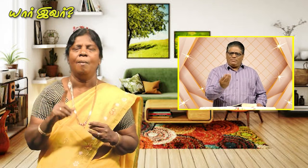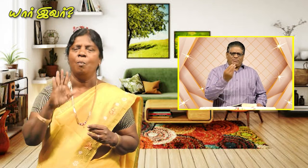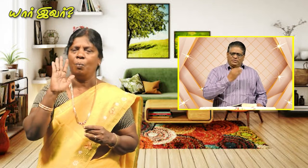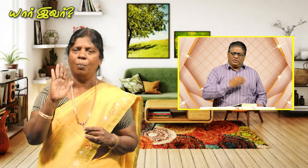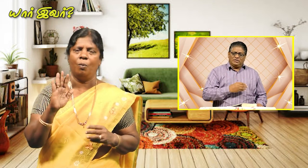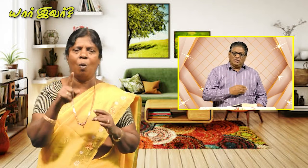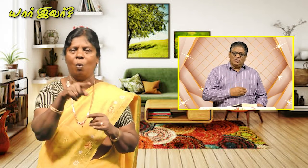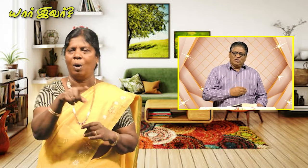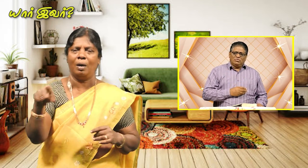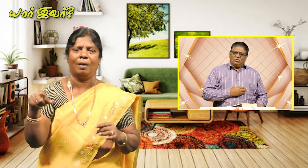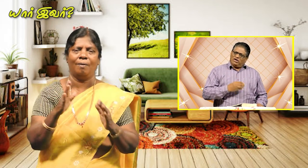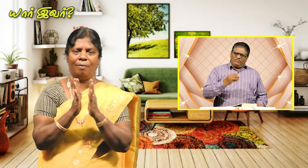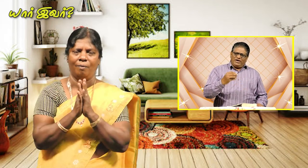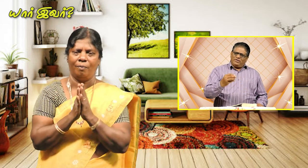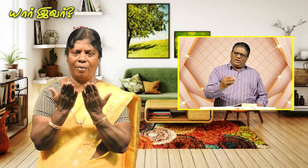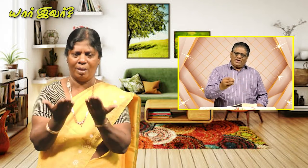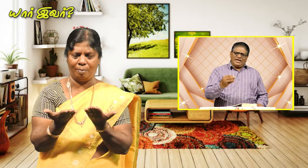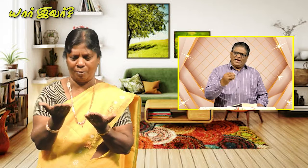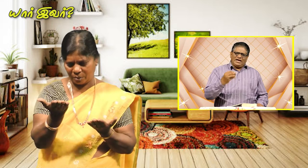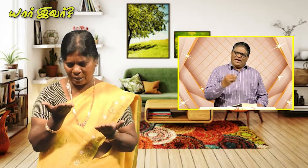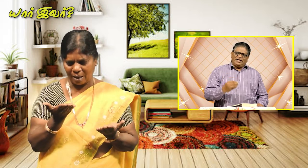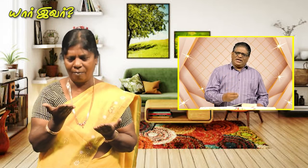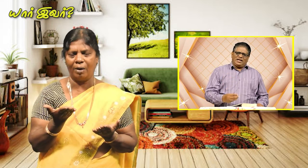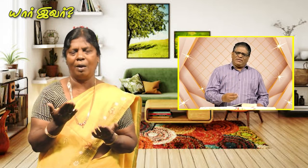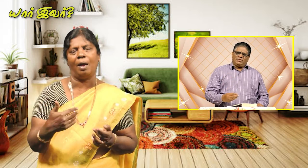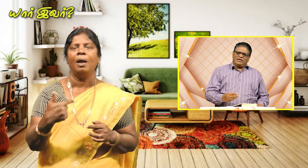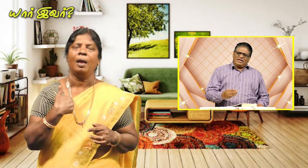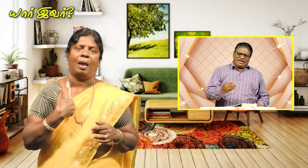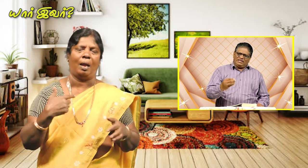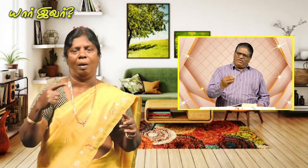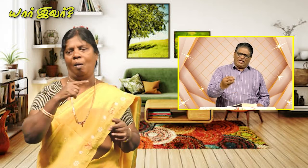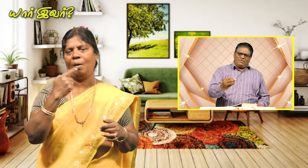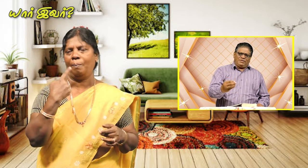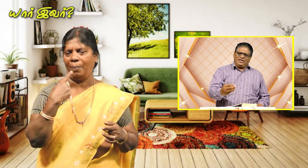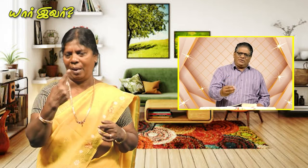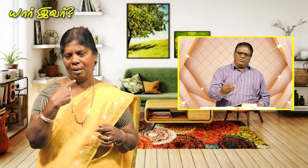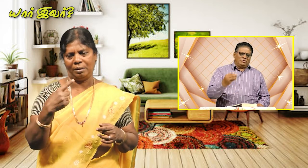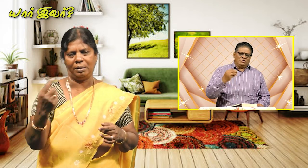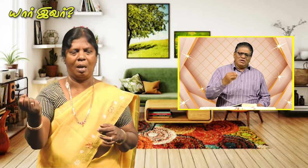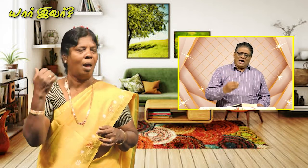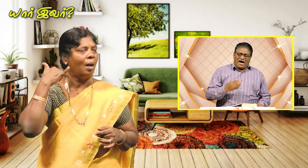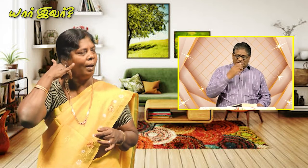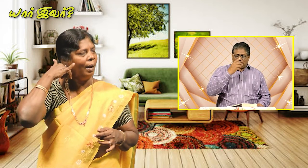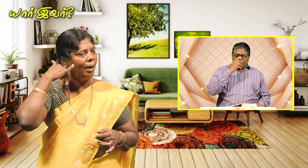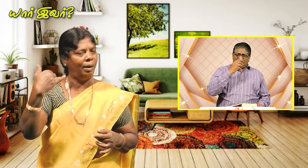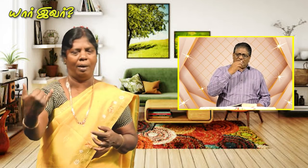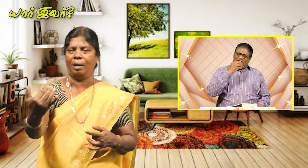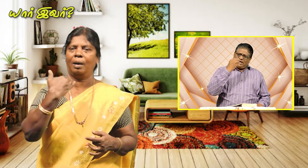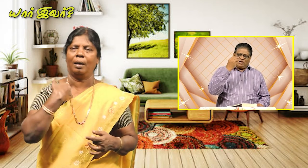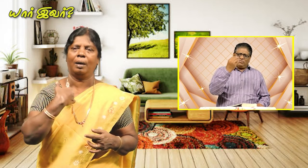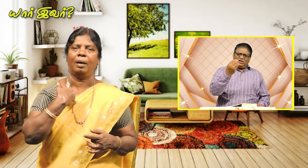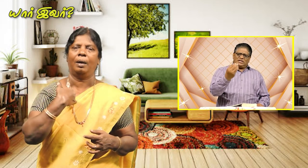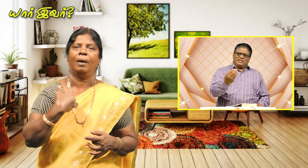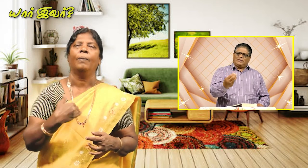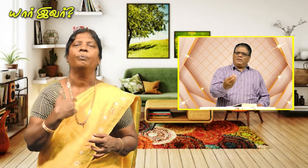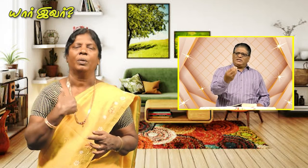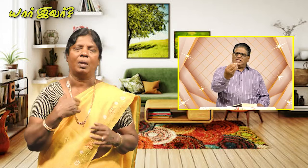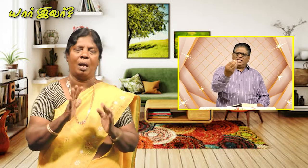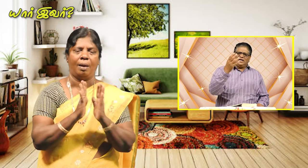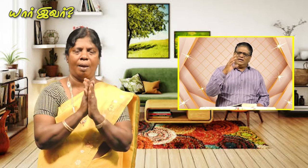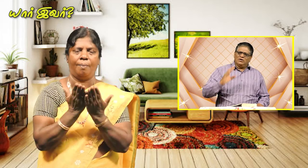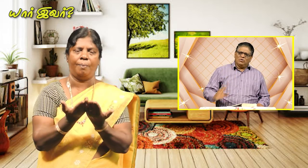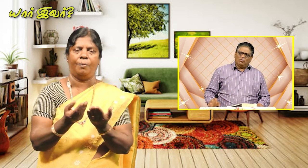கிடைக்கிற வாய்ப்பு உங்களுக்கு வேணும்னா நீங்க எங்களை அணுகலாம். நீங்க அதை வாங்கி படிக்கணும் ஆசைப்பட்டீங்கன்னா நாங்கள் உங்களுக்கு